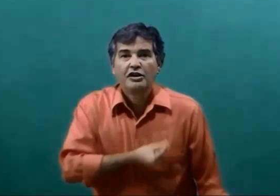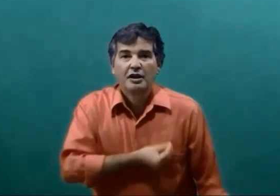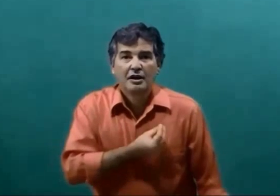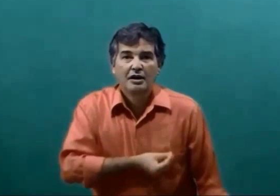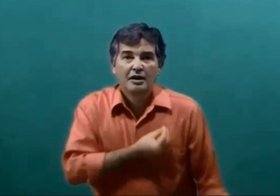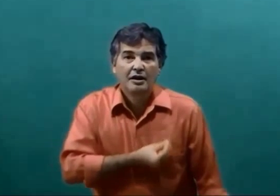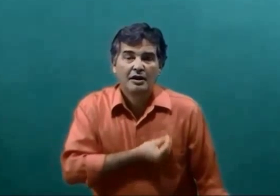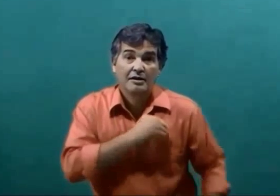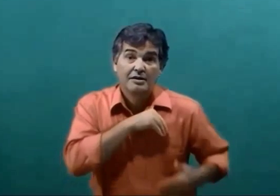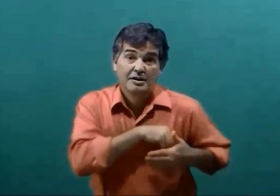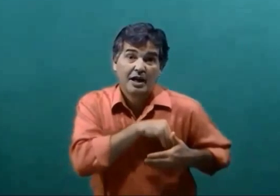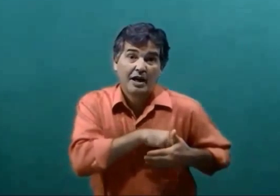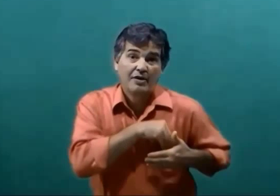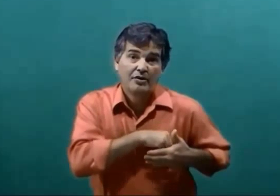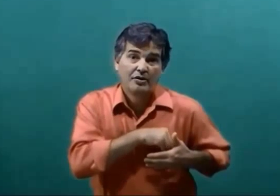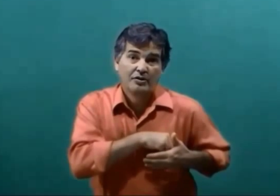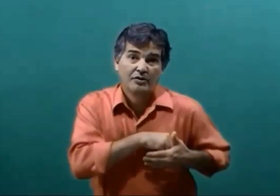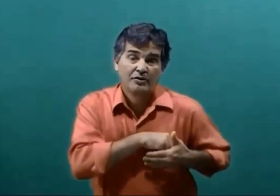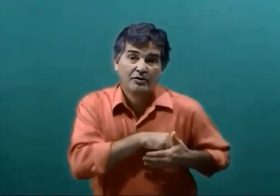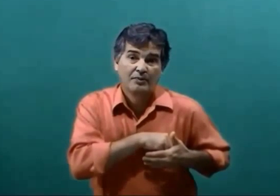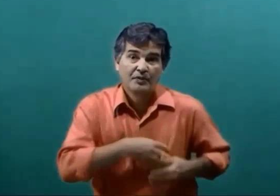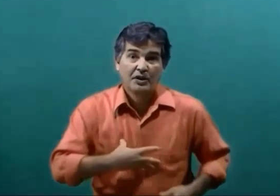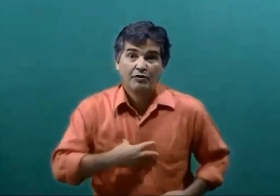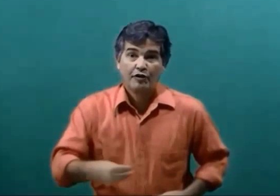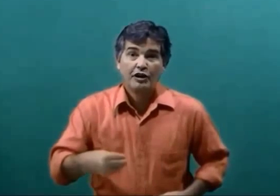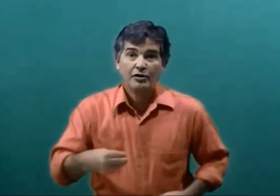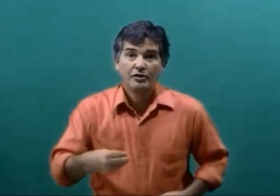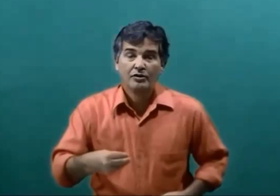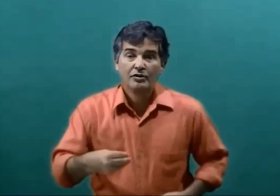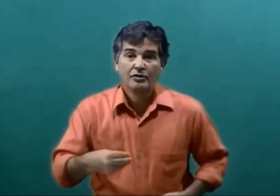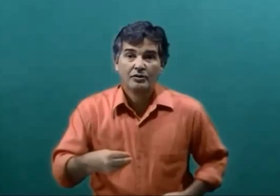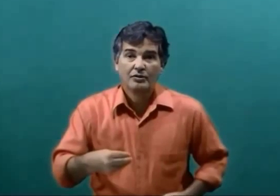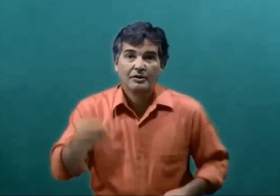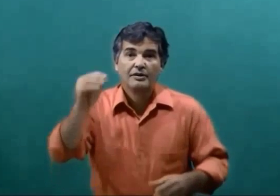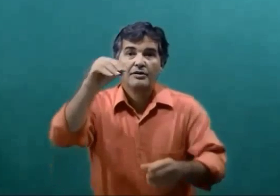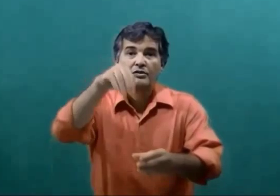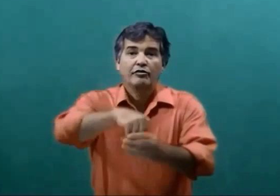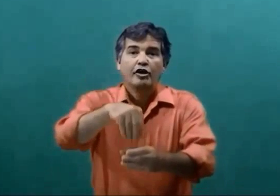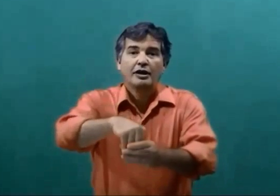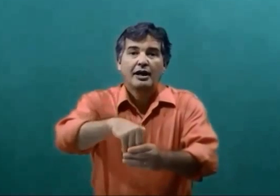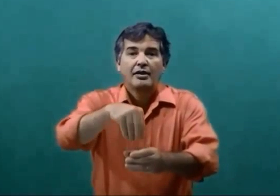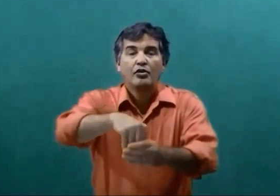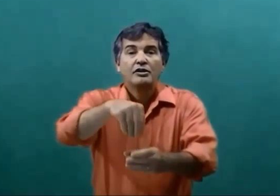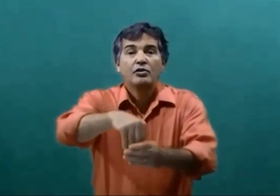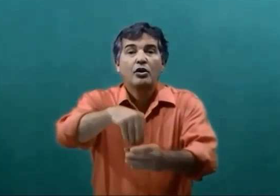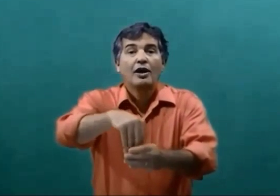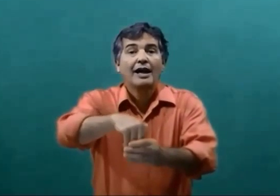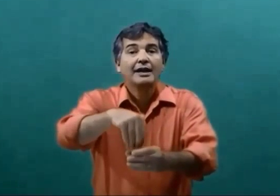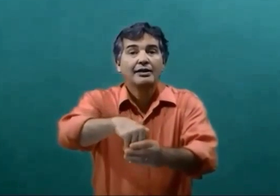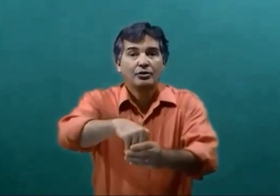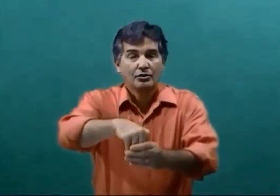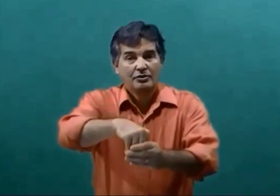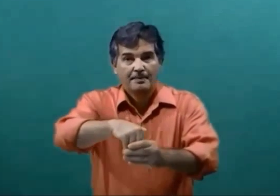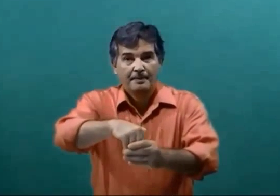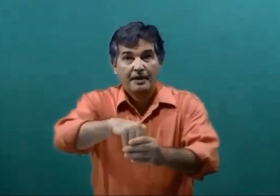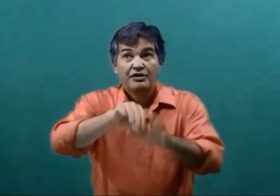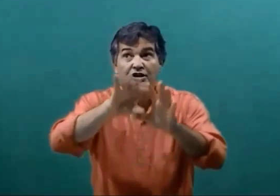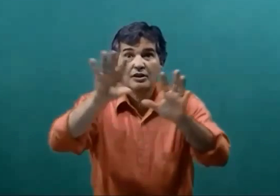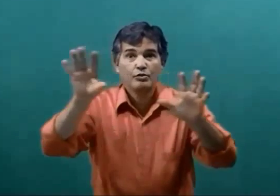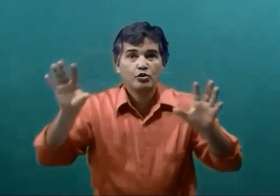vida, salário, filho, votar ou então colocar dentro. Aí você já tem um jogo